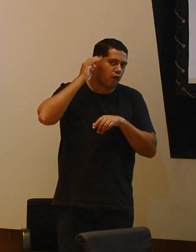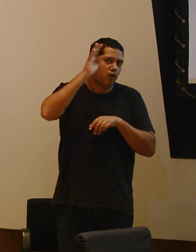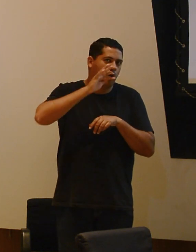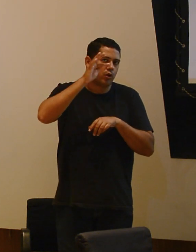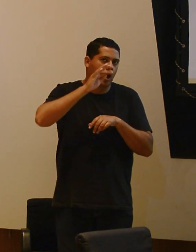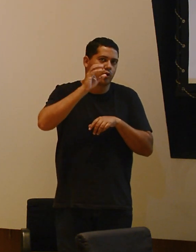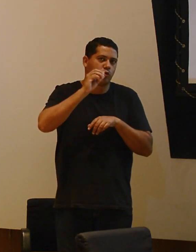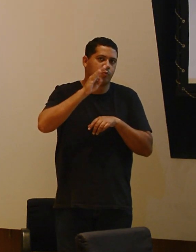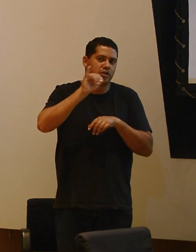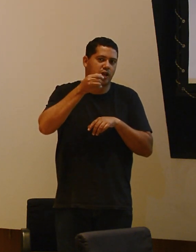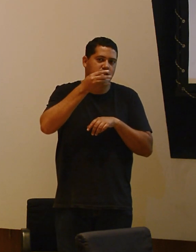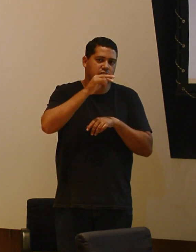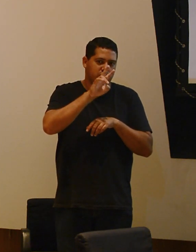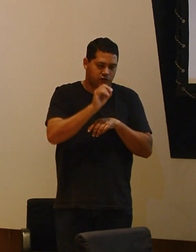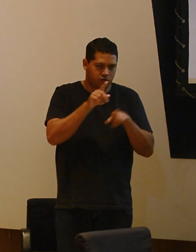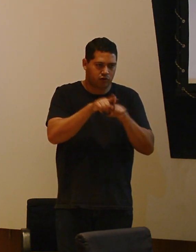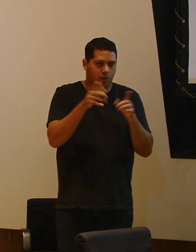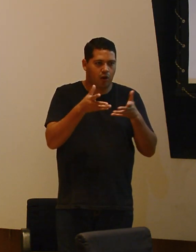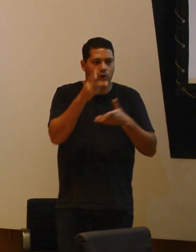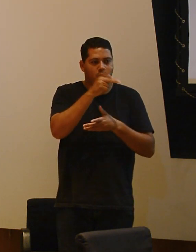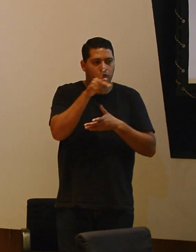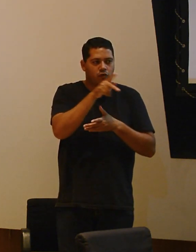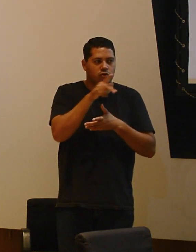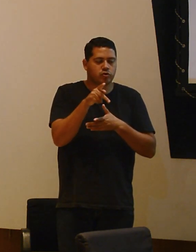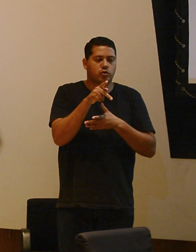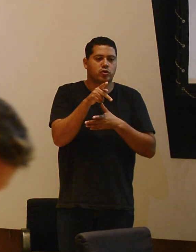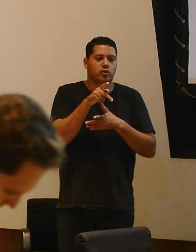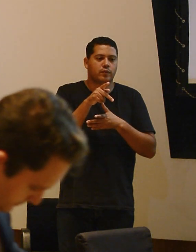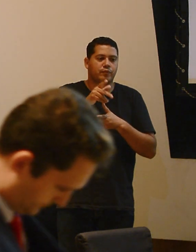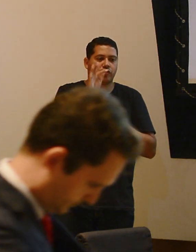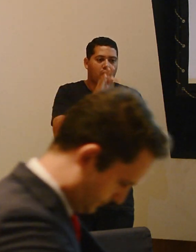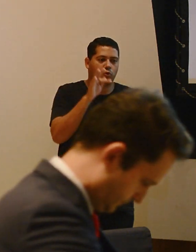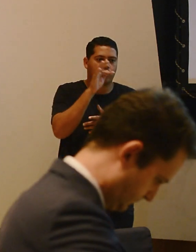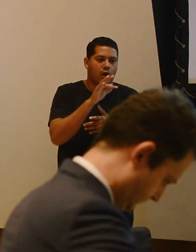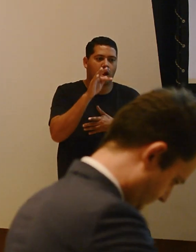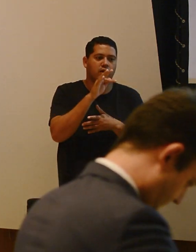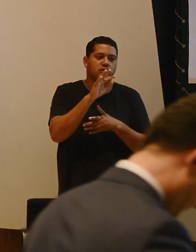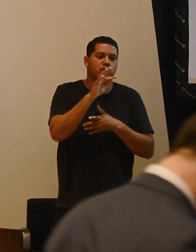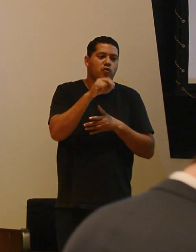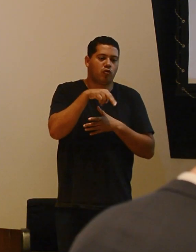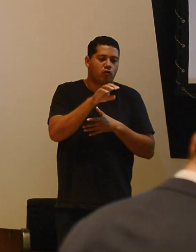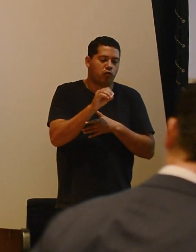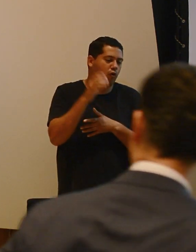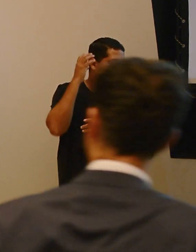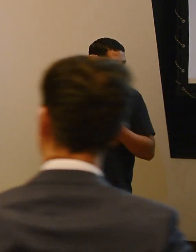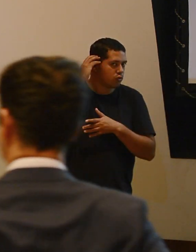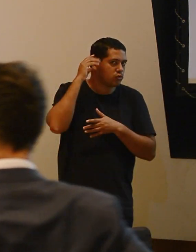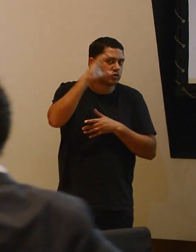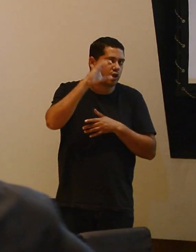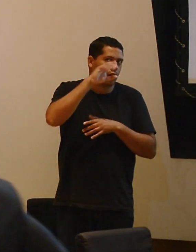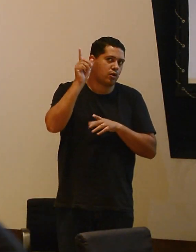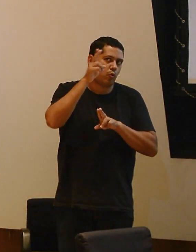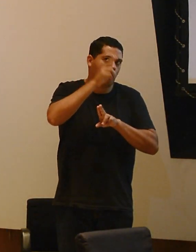anos e atualmente é professora adjunta no curso de fonoaudiologia da faculdade de Ceilândia, UNB.